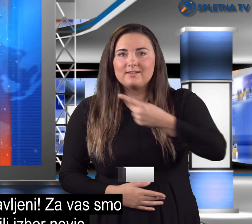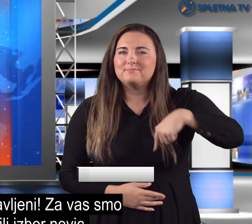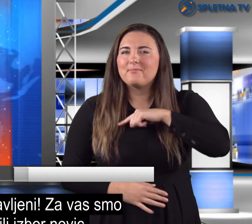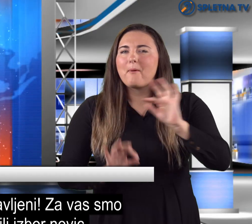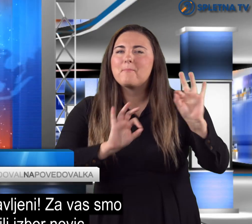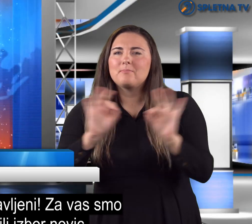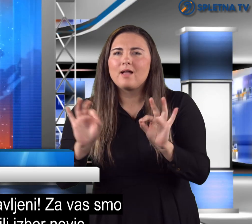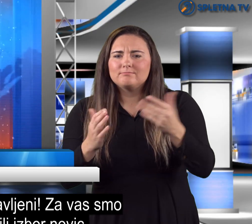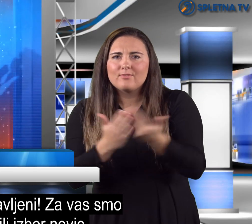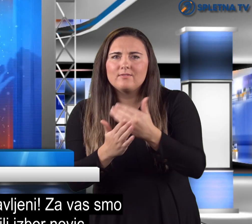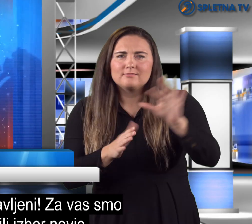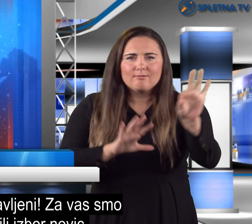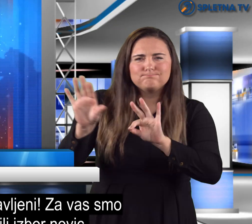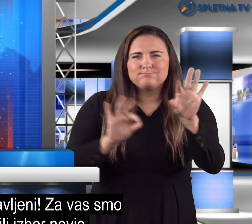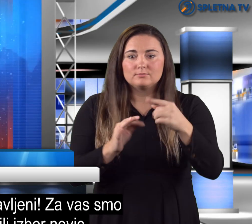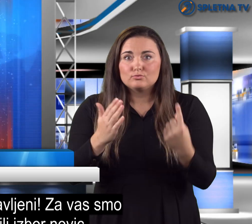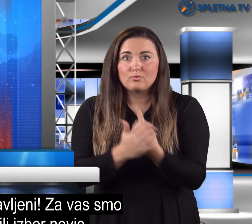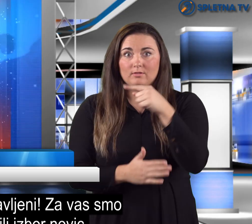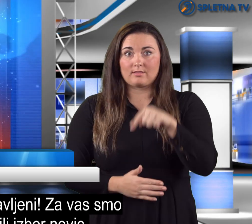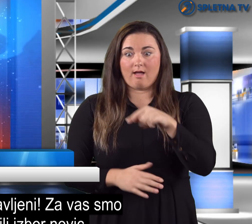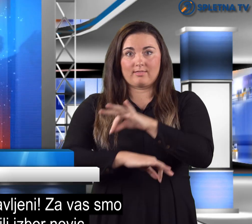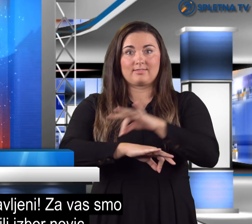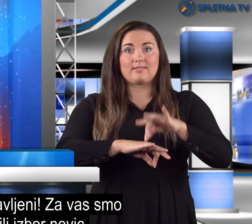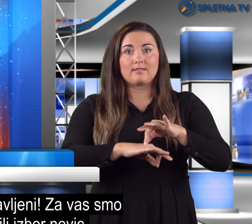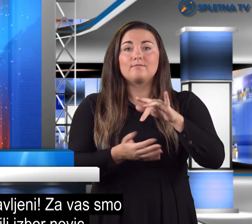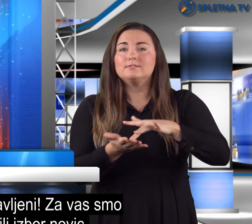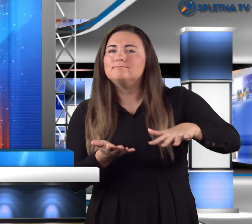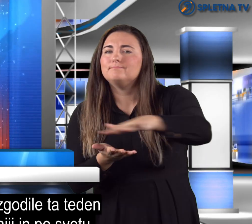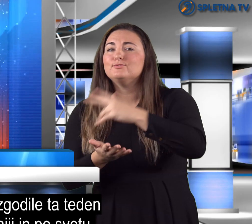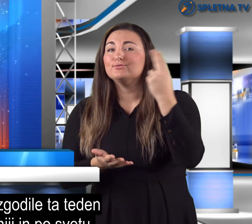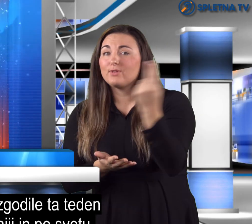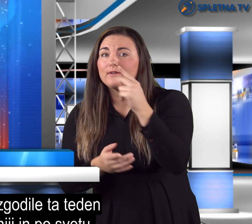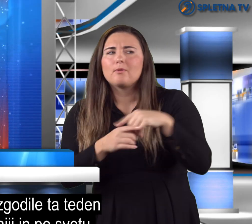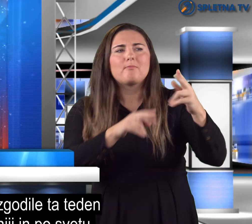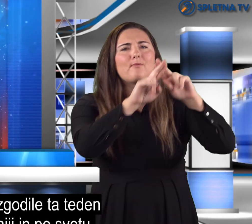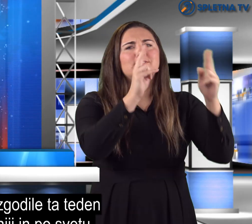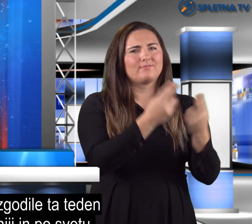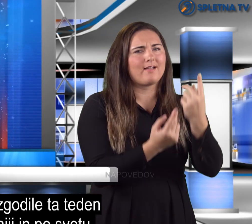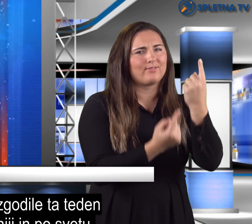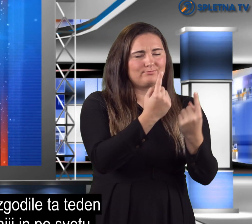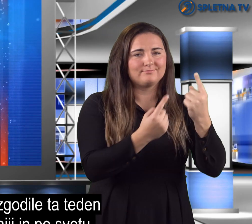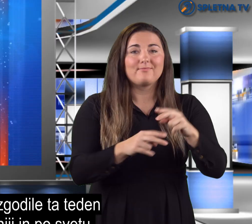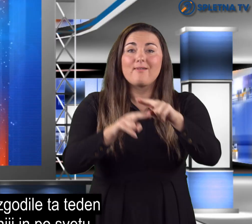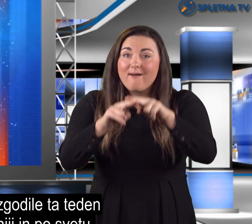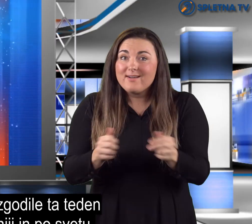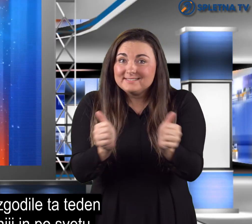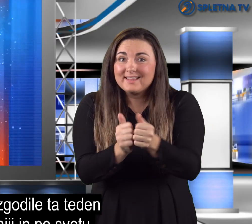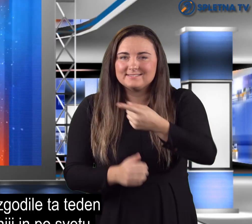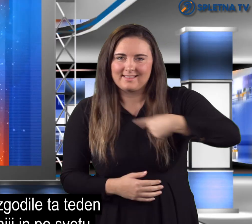Lepo pozdravljeni. Za vas smo pripravili izbor novic, ki so se zgodile ta teden v Sloveniji in po svetu.